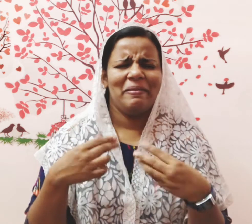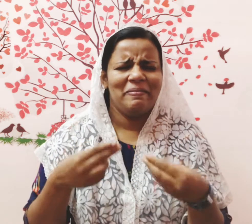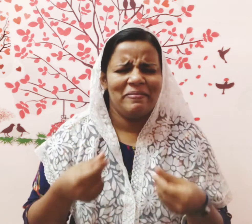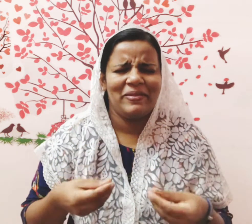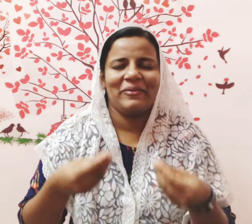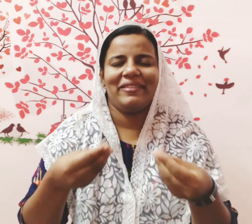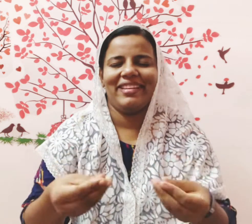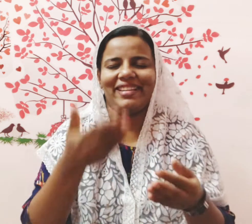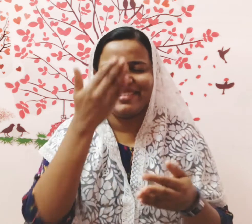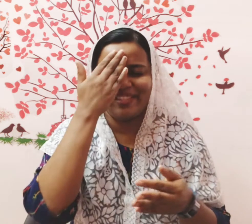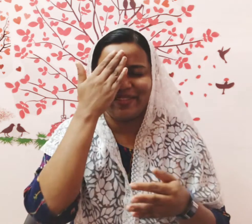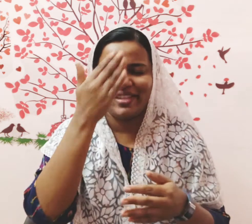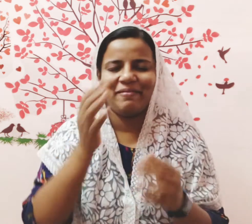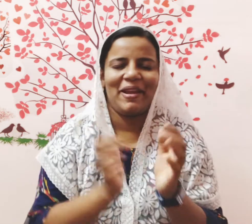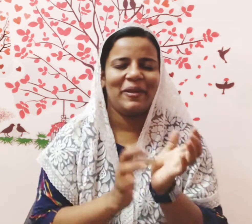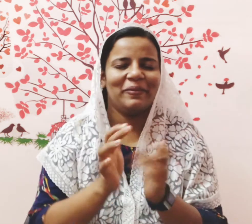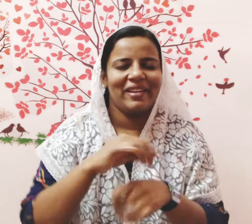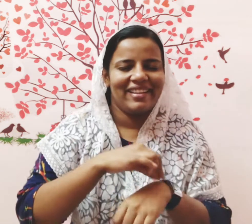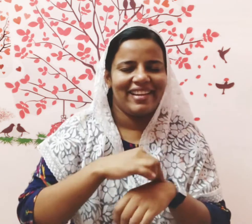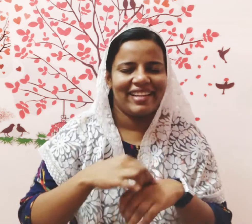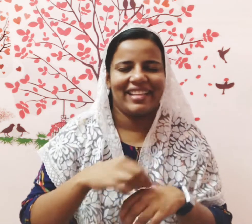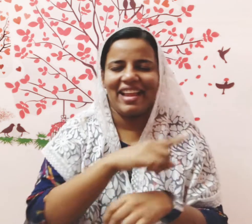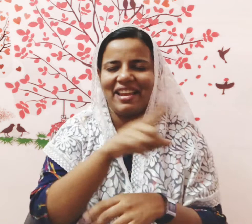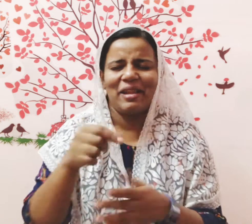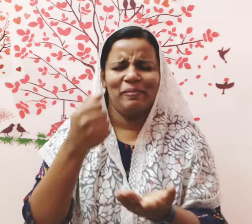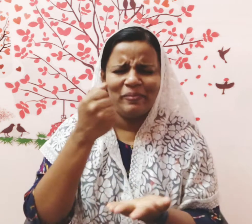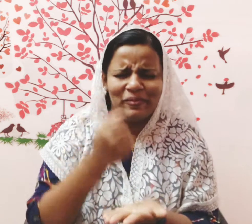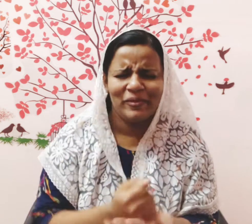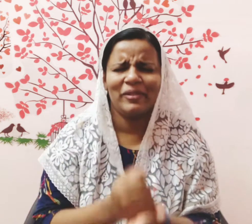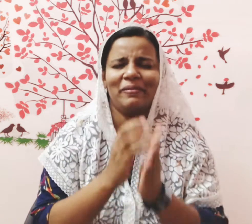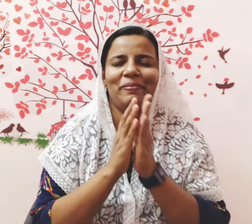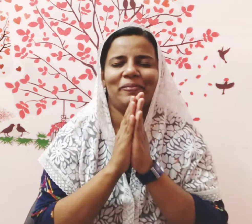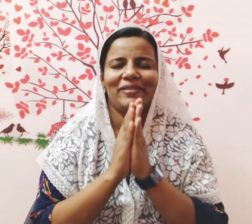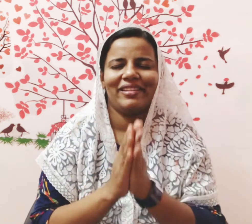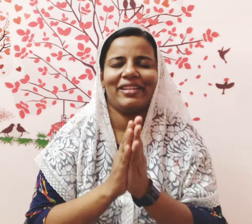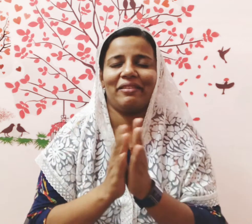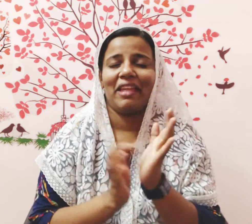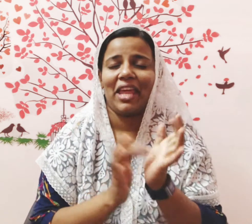പരിഹാരം വരുന്നതിനായി സ്തോത്രം. അങ്ങയുടെ തിരുരക്തം കൊണ്ട് തന്നെ ജനത്തെ മുദ്രവെച്ച് പ്രാർത്ഥിക്കുന്നു. ദൈവിക